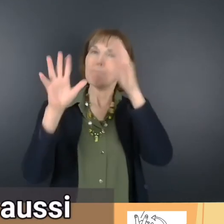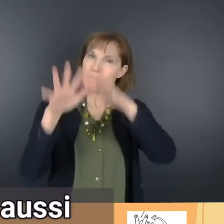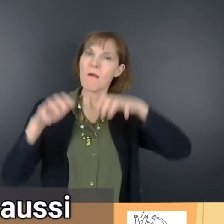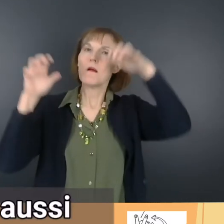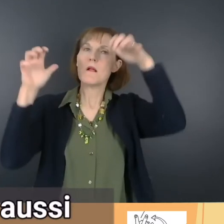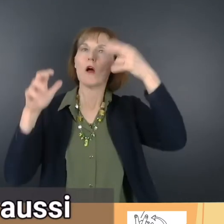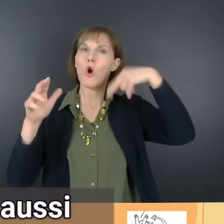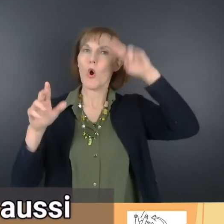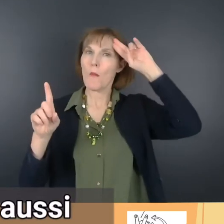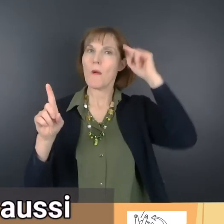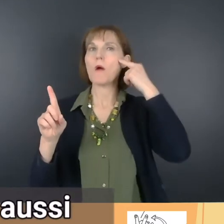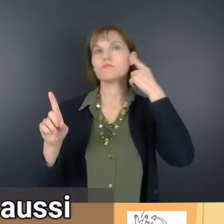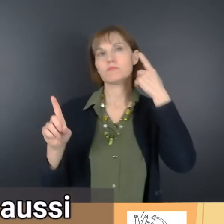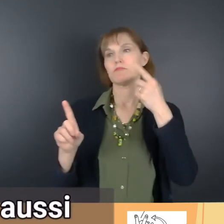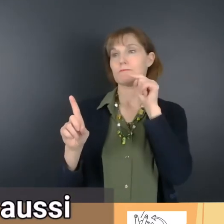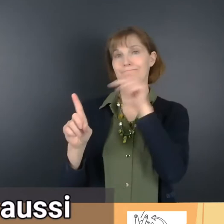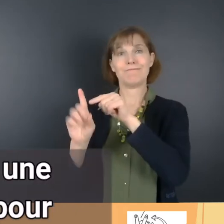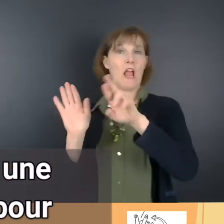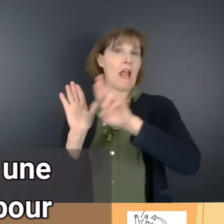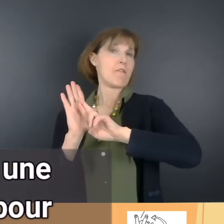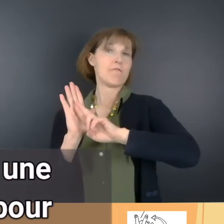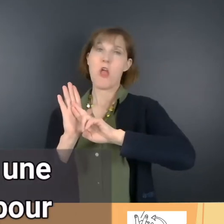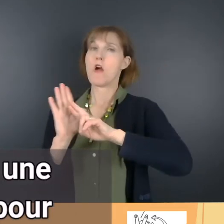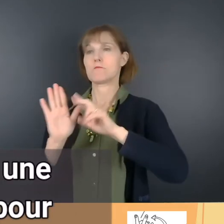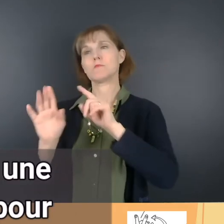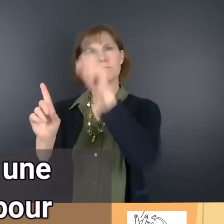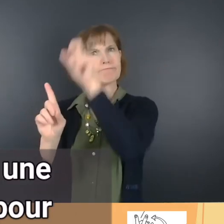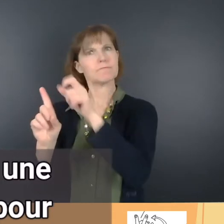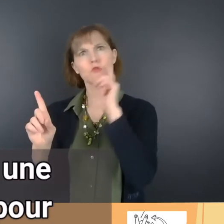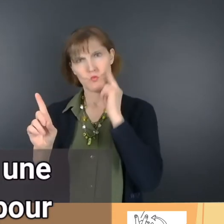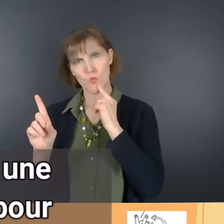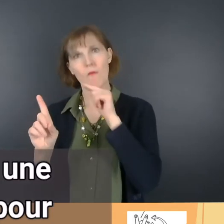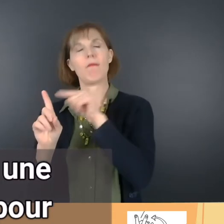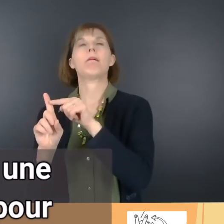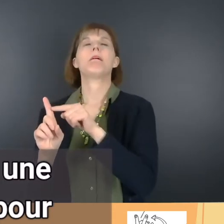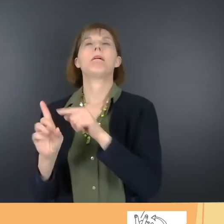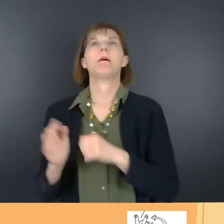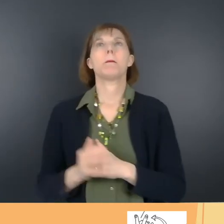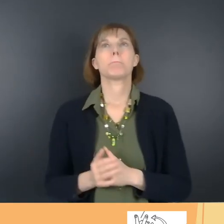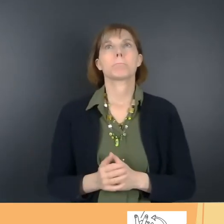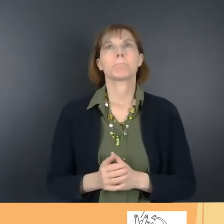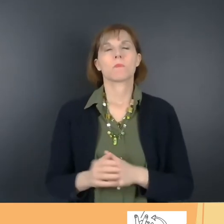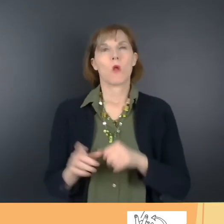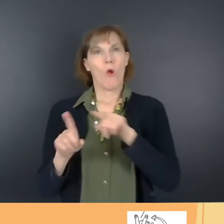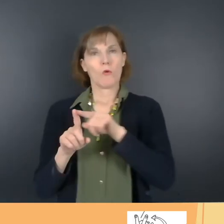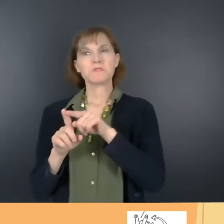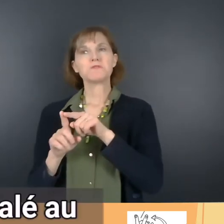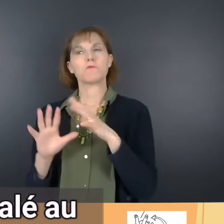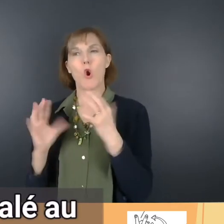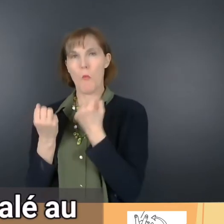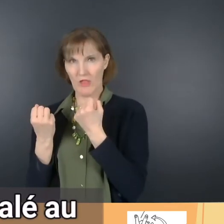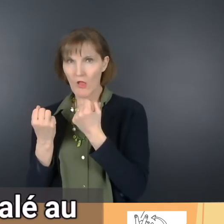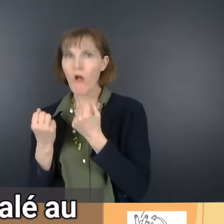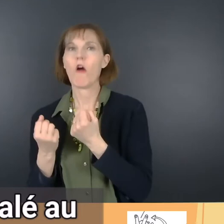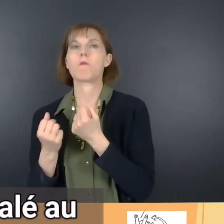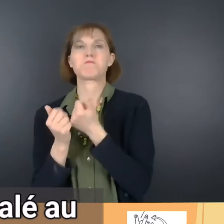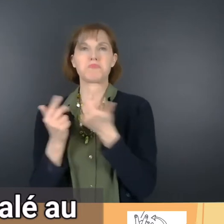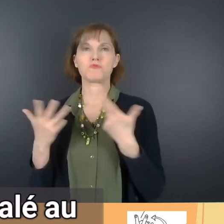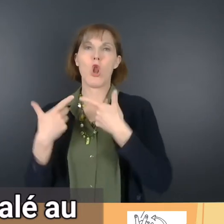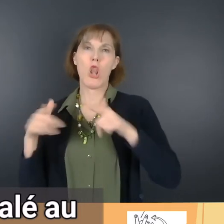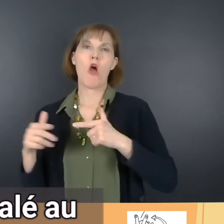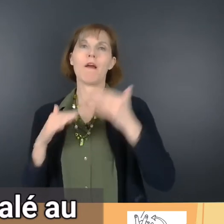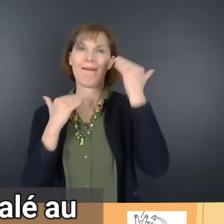a des connus aussi auprès du Parlement européen. Donc, il est une référence pour l'enseignement de la langue des signes. C'est un monsieur sourd. Il est aussi